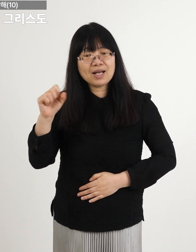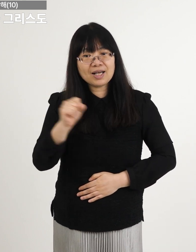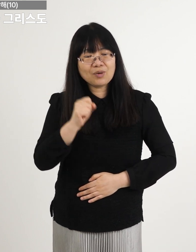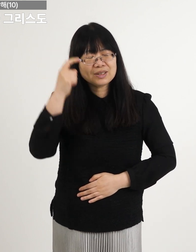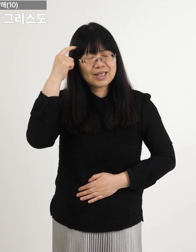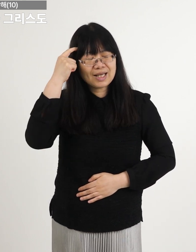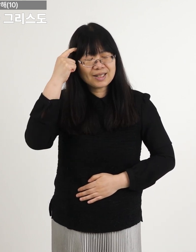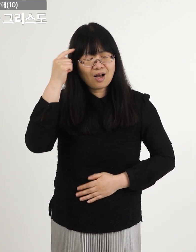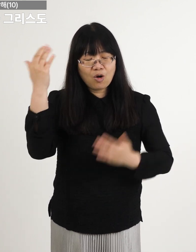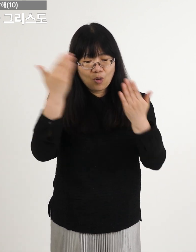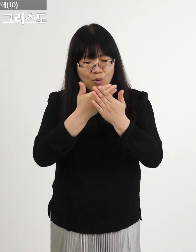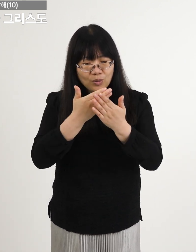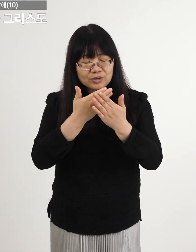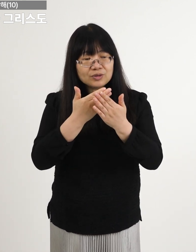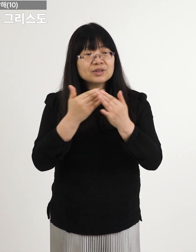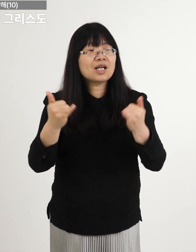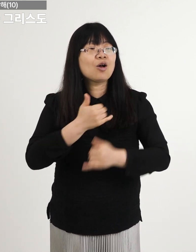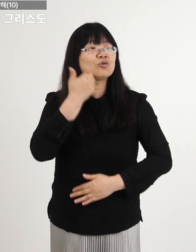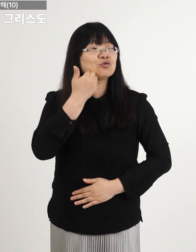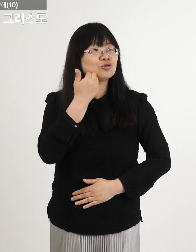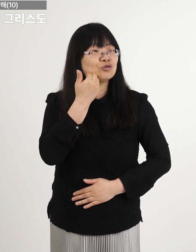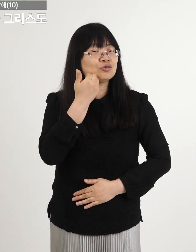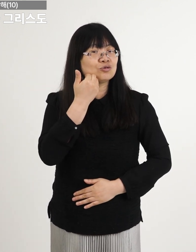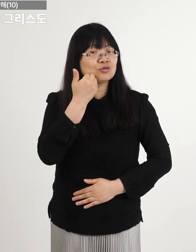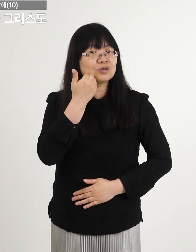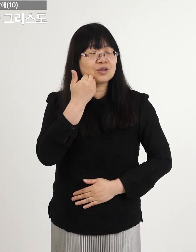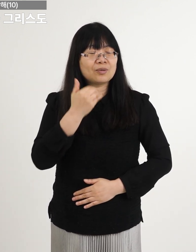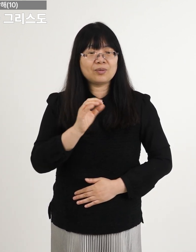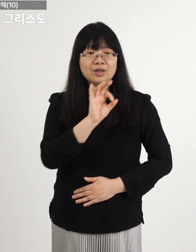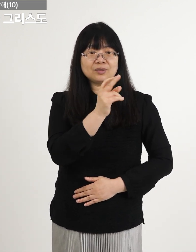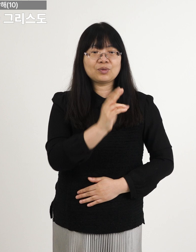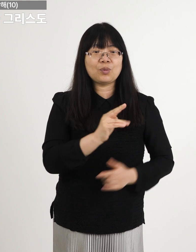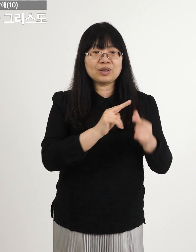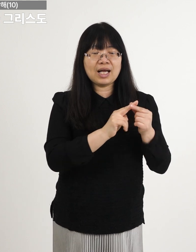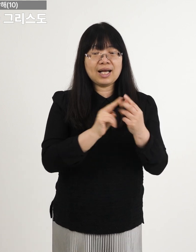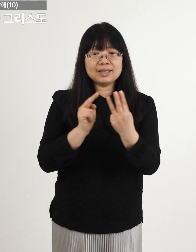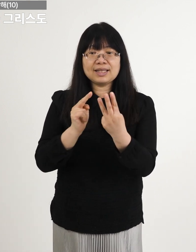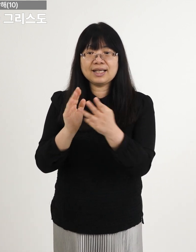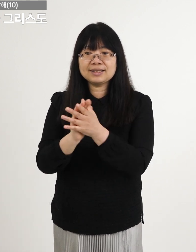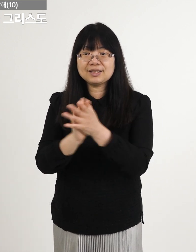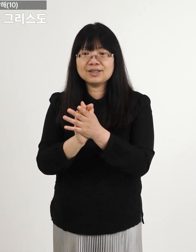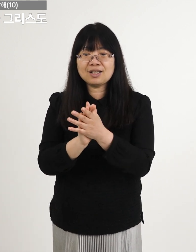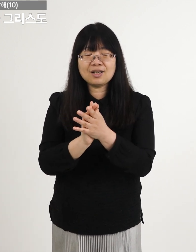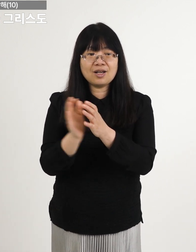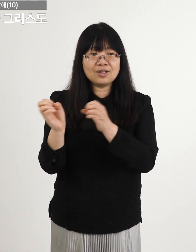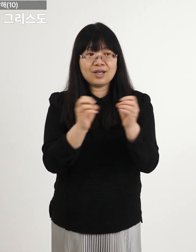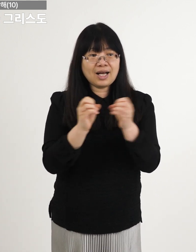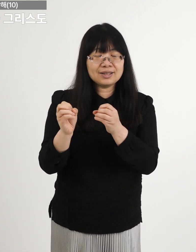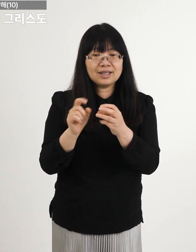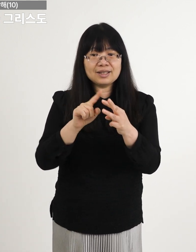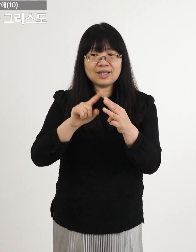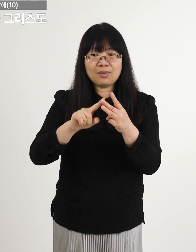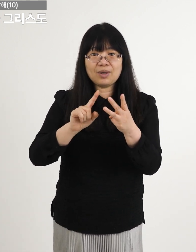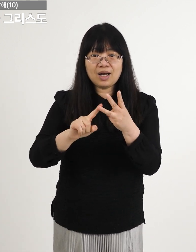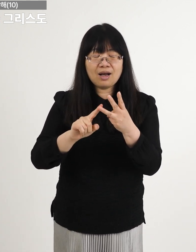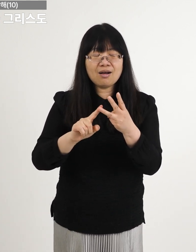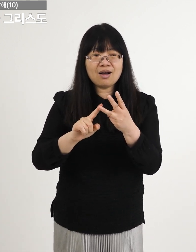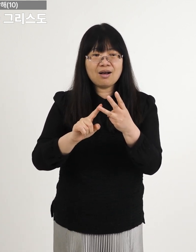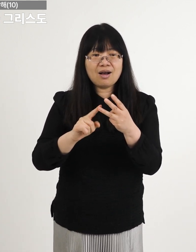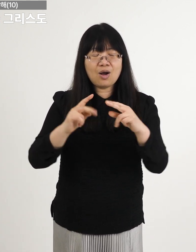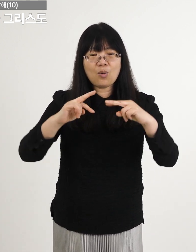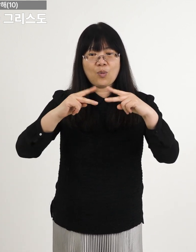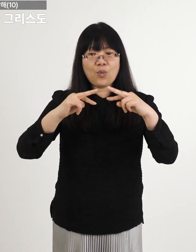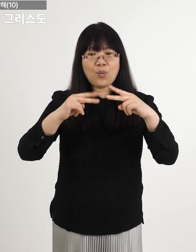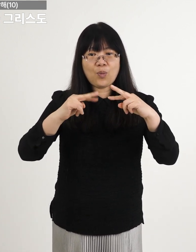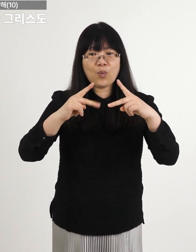생각을 어둡게 하는 자가 누구냐? 욥과 세 친구들이 주고받는 세 차례에 걸친 공방전을